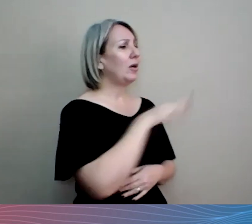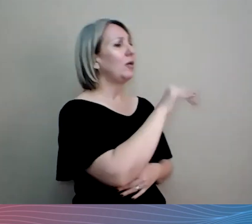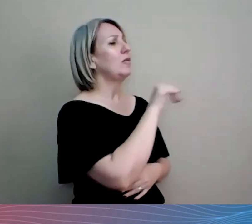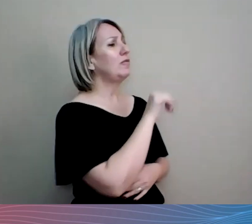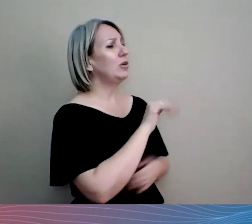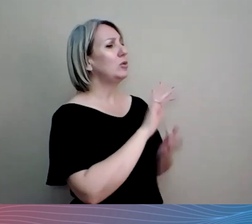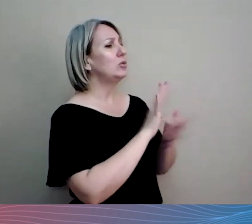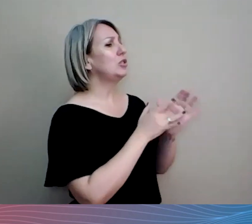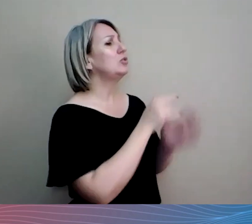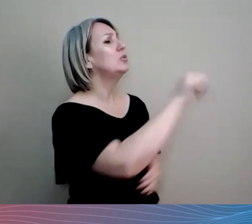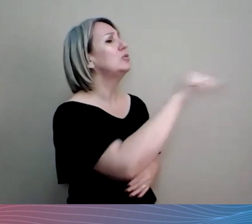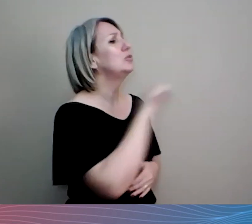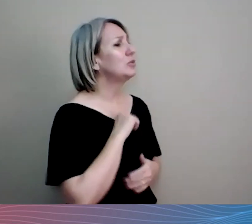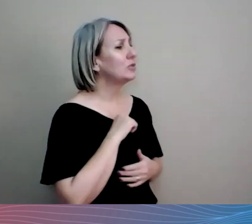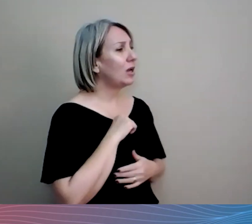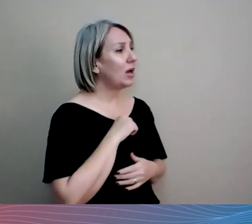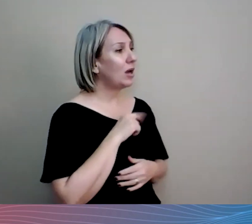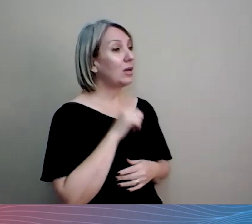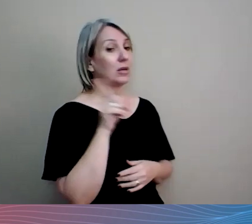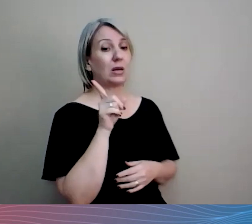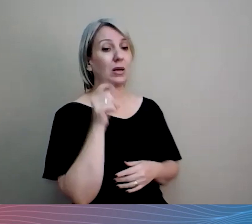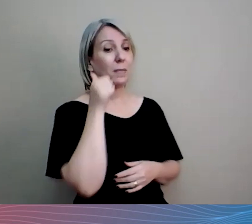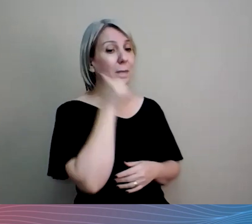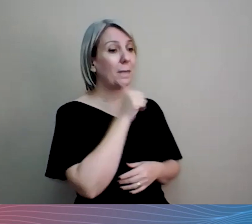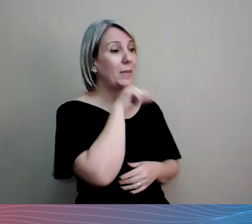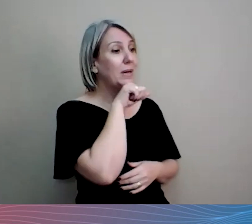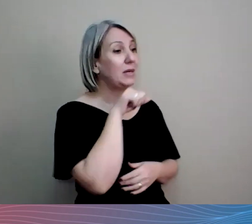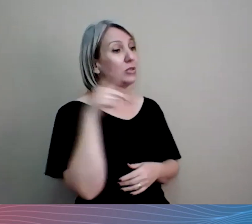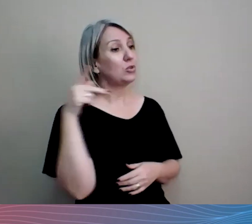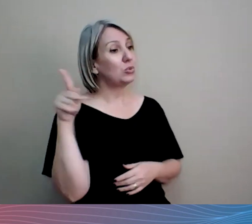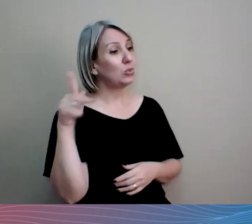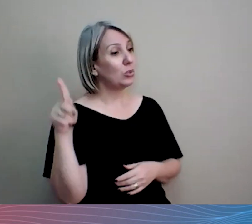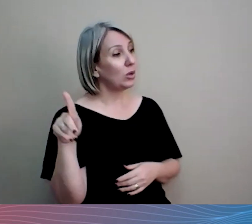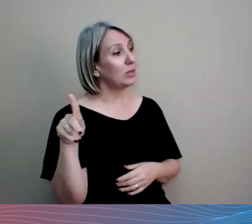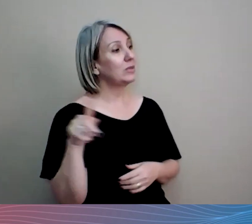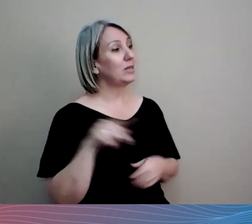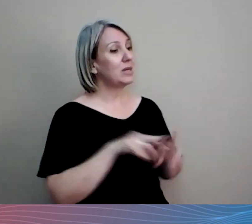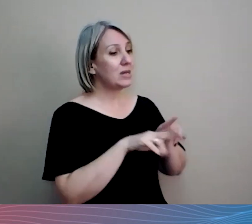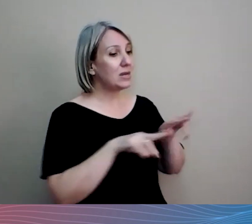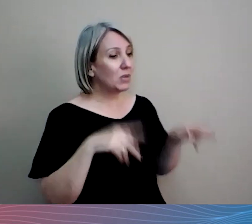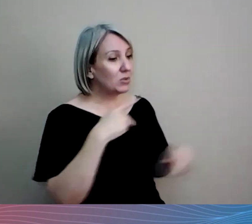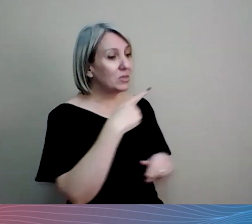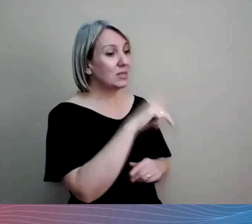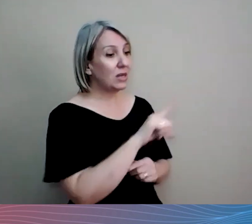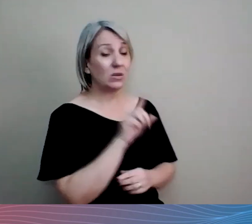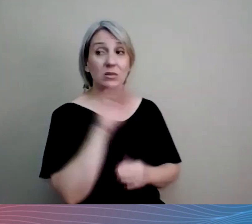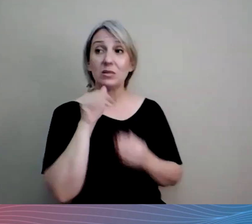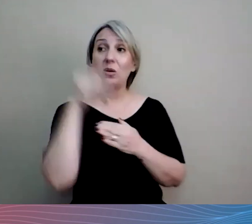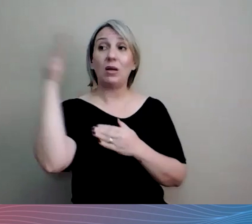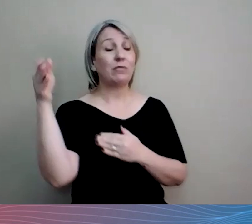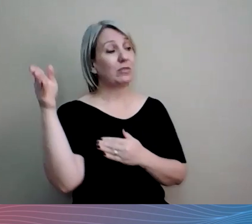irmãs? Senão aquele que... Aí mostrou-se os discípulos, né? Senão aqueles que fazem a vontade do meu Pai, que está nos